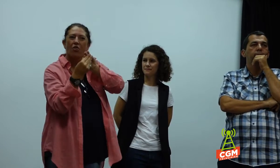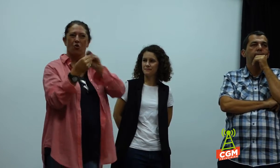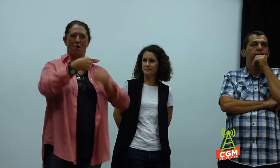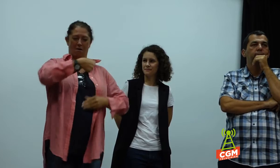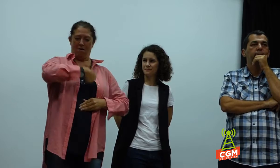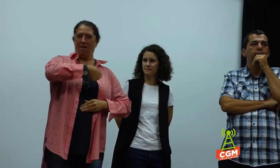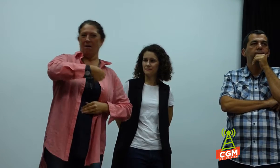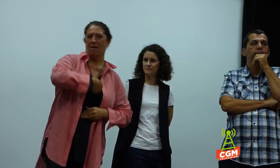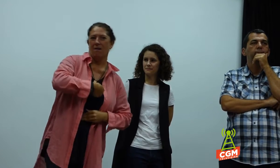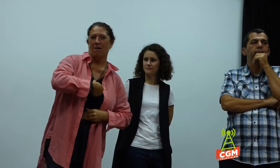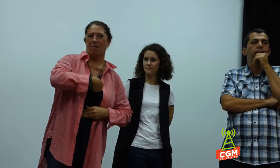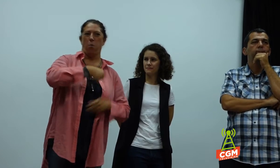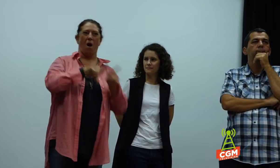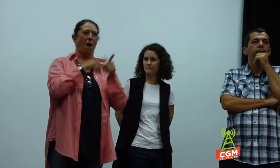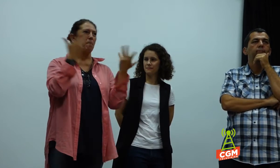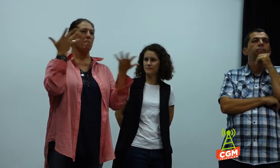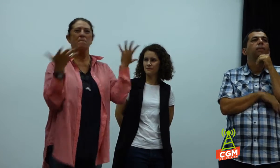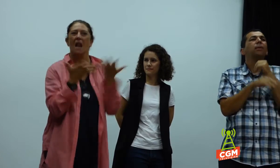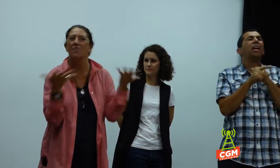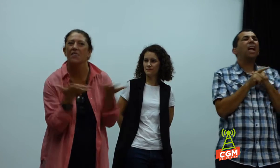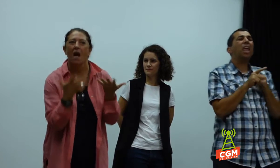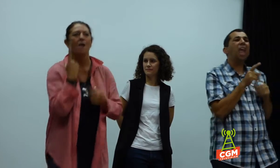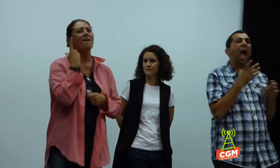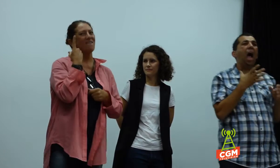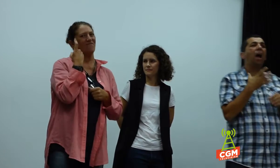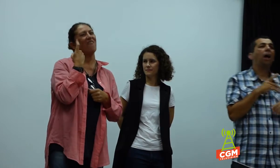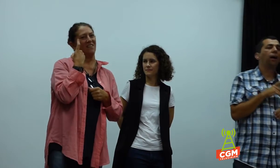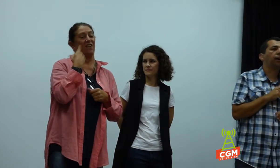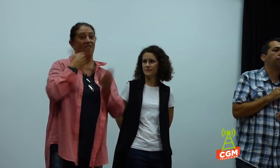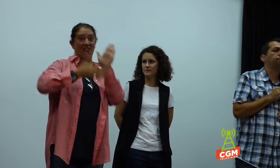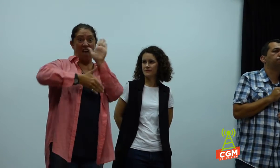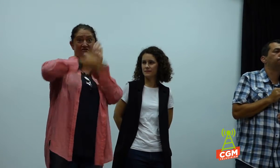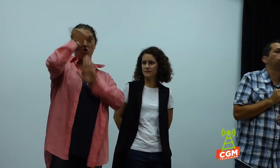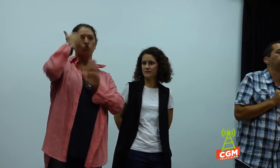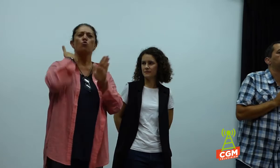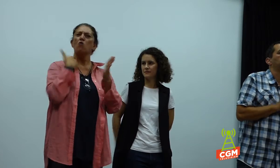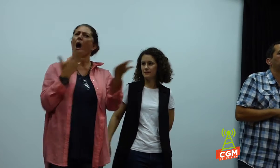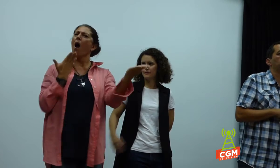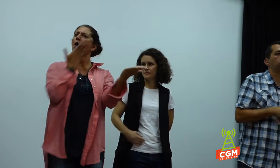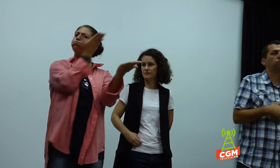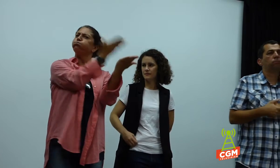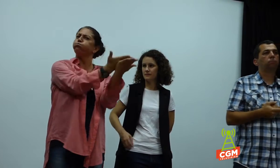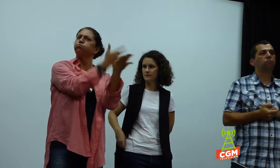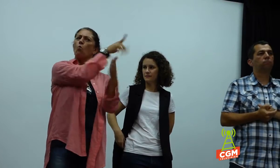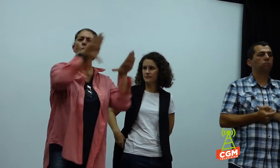de adaptaciones, la teleasistencia adaptada a personas sordas, hay una emergencia, ¿cómo se comunican si son sordos?